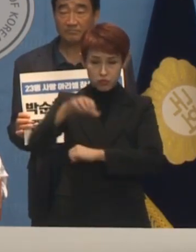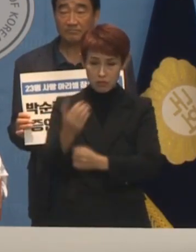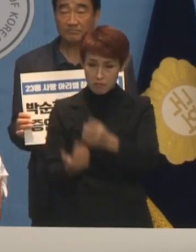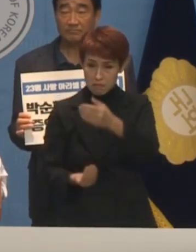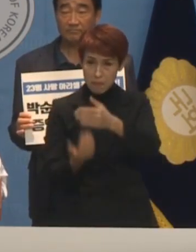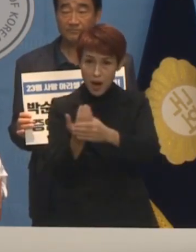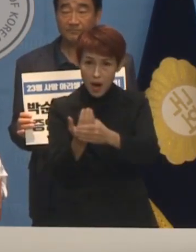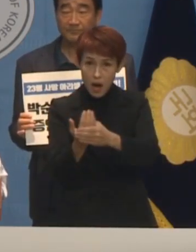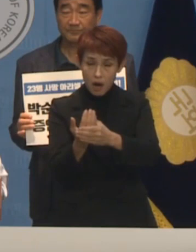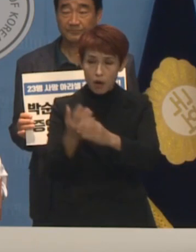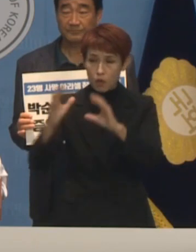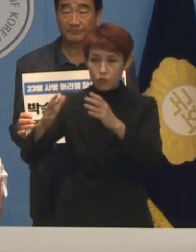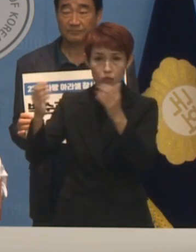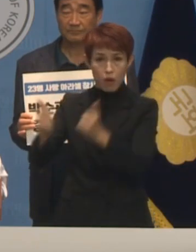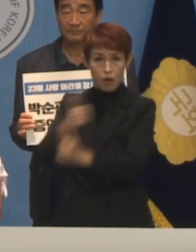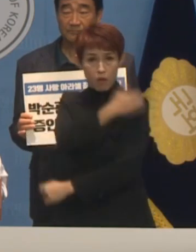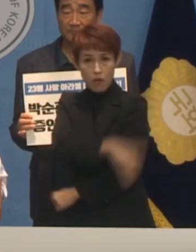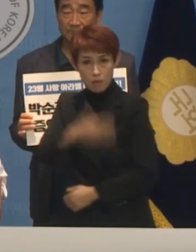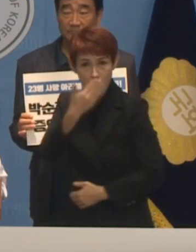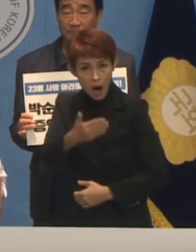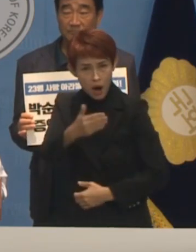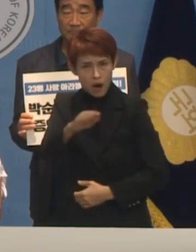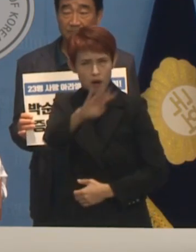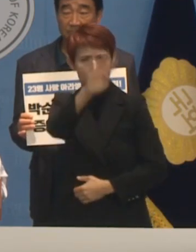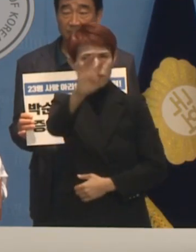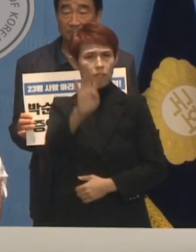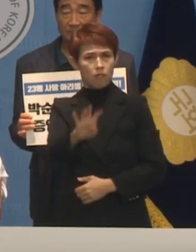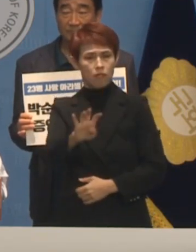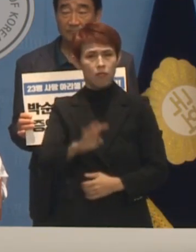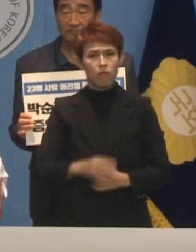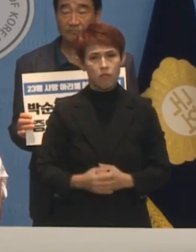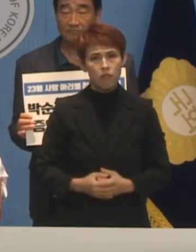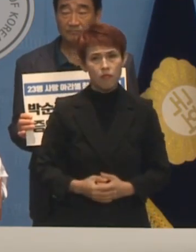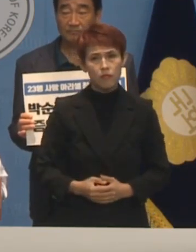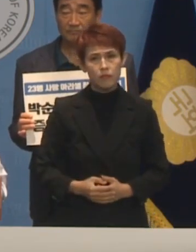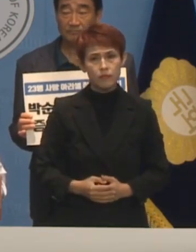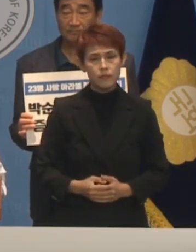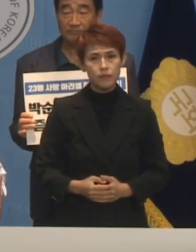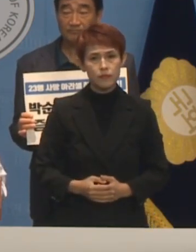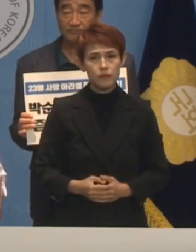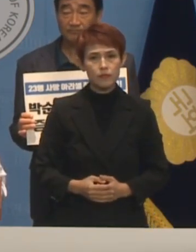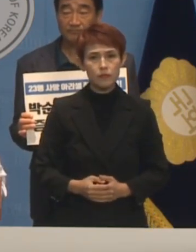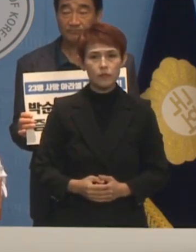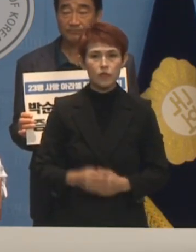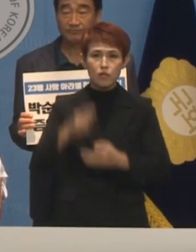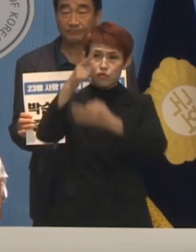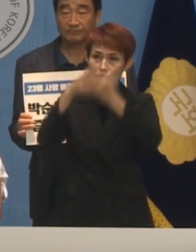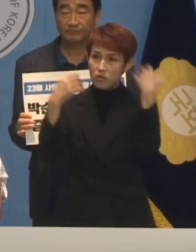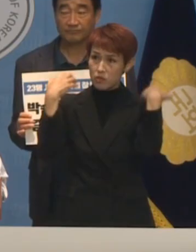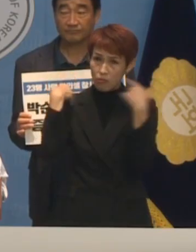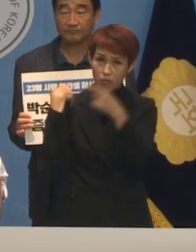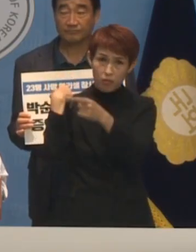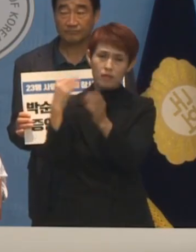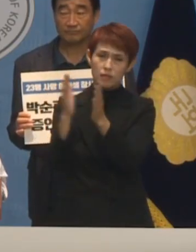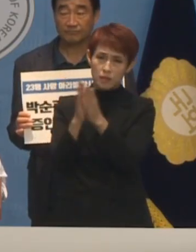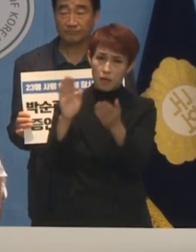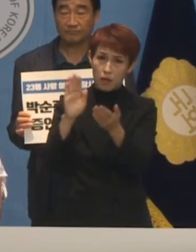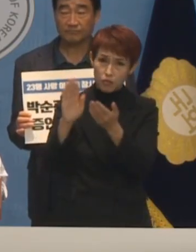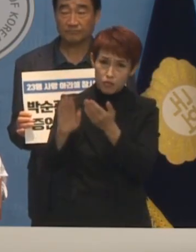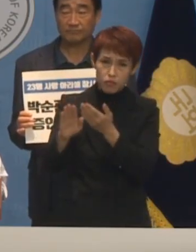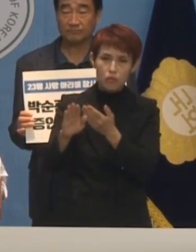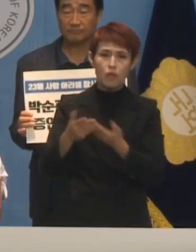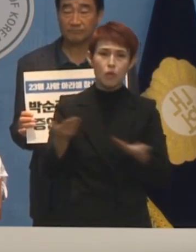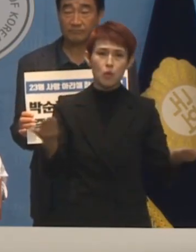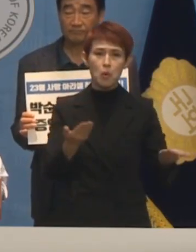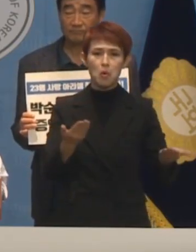일어났어도 국회가 외면했을 것인지 묻지 않을 수가 없습니다. 윤석열 정권이 들어서고 반노동